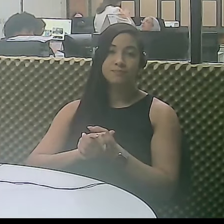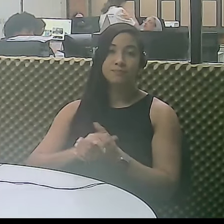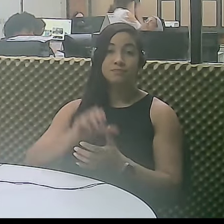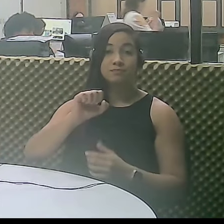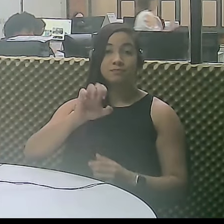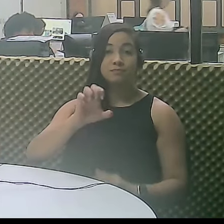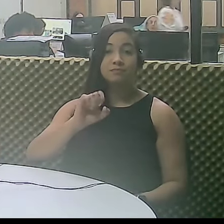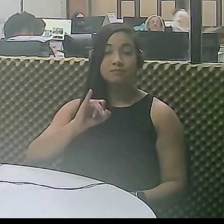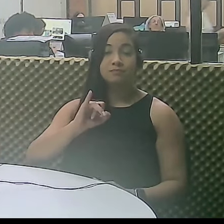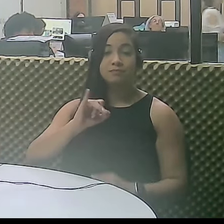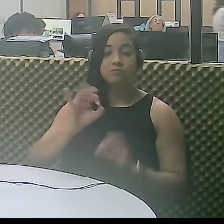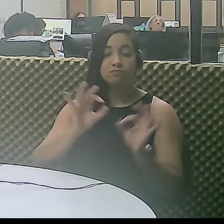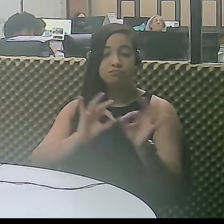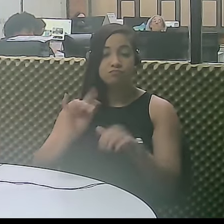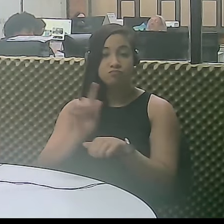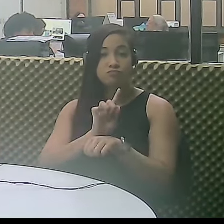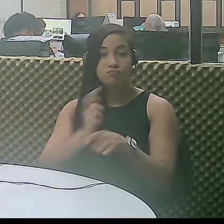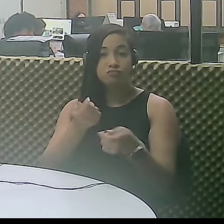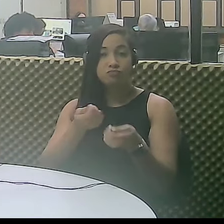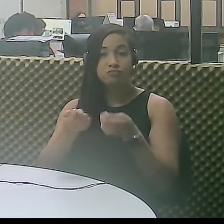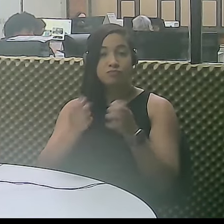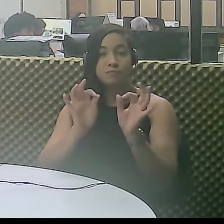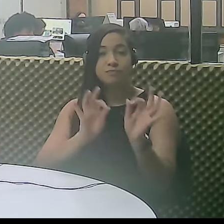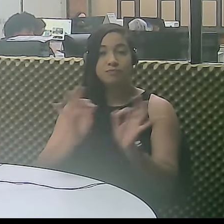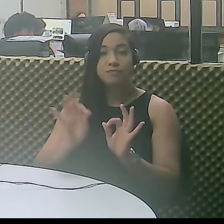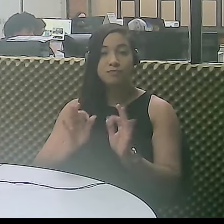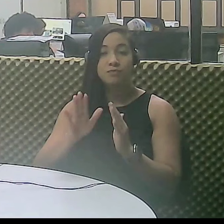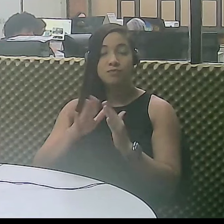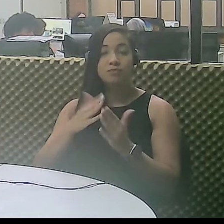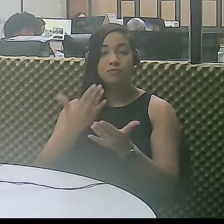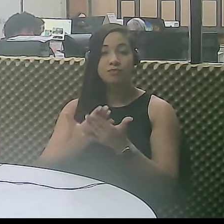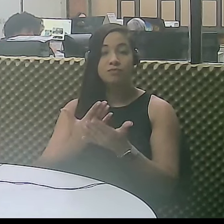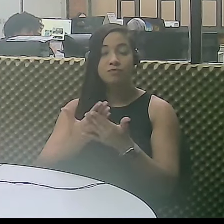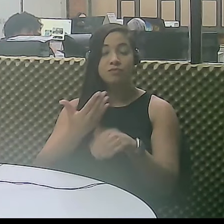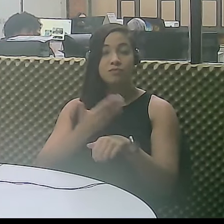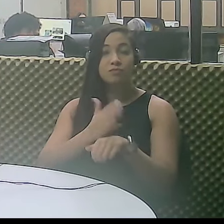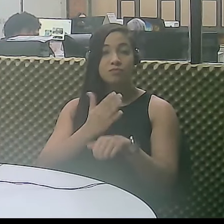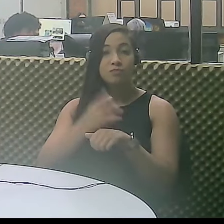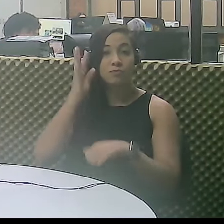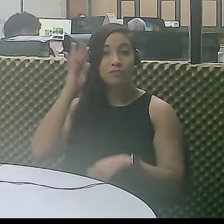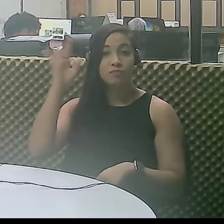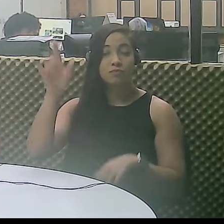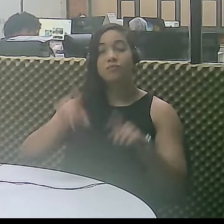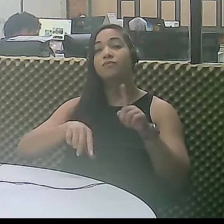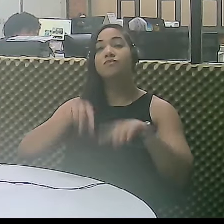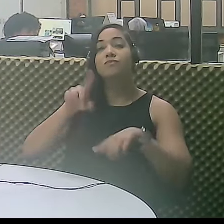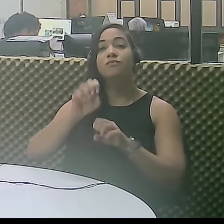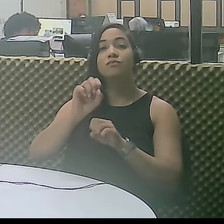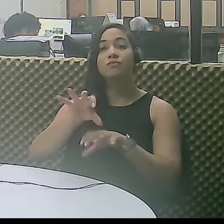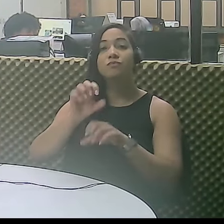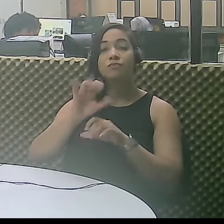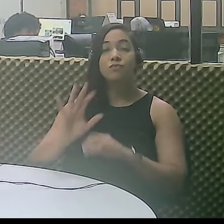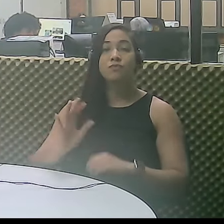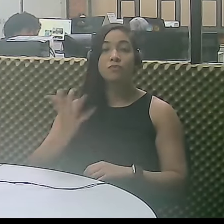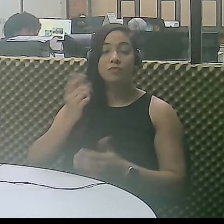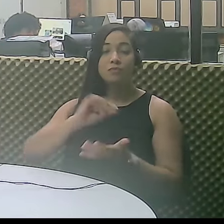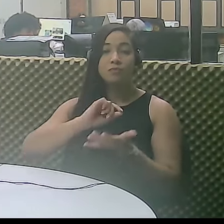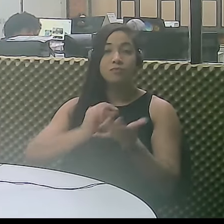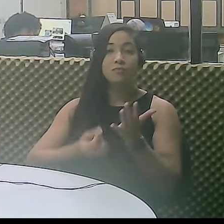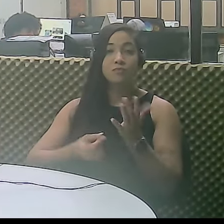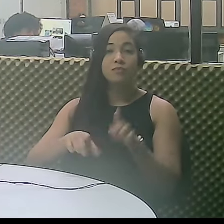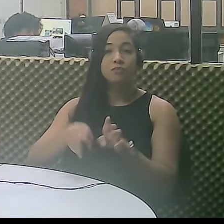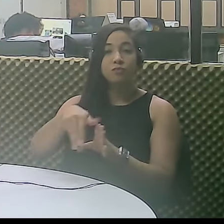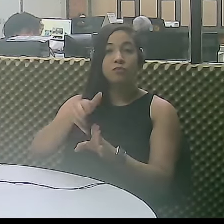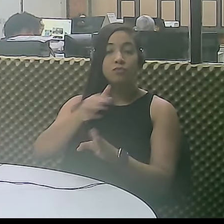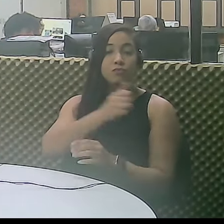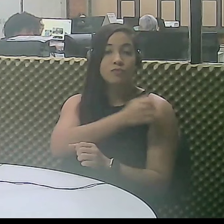SESI elaborou e gerenciou o projeto por meio das aulas práticas e teóricas, incluindo os materiais didáticos, realizou a matrícula e